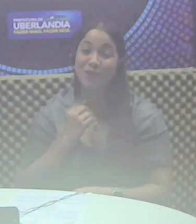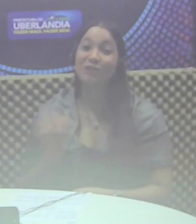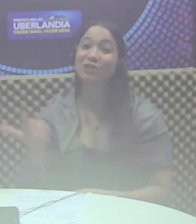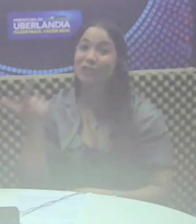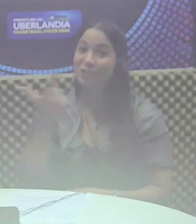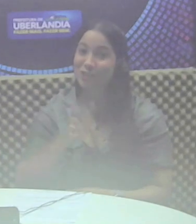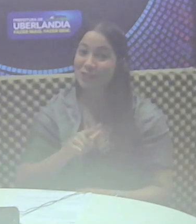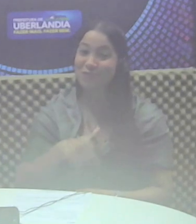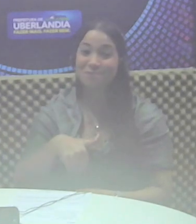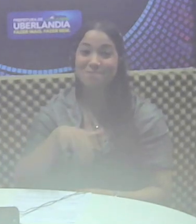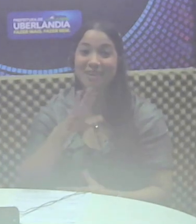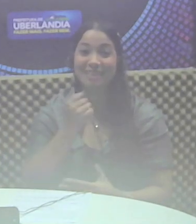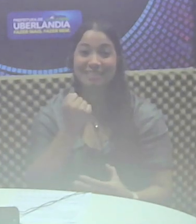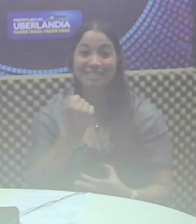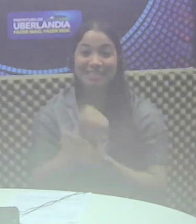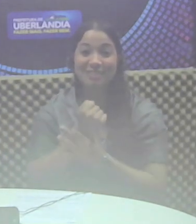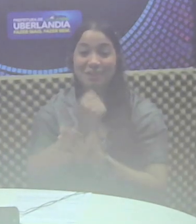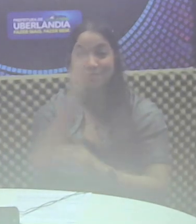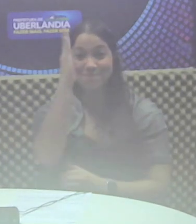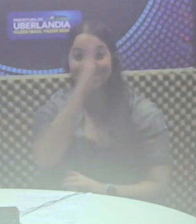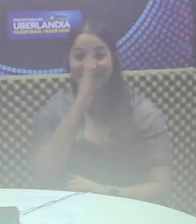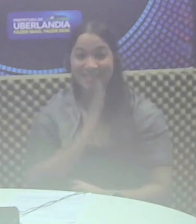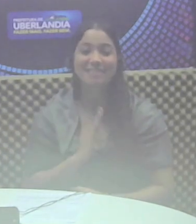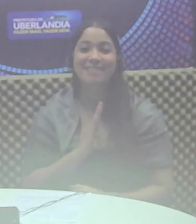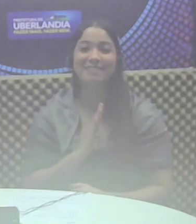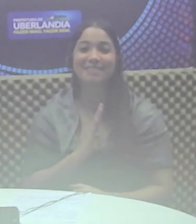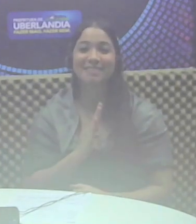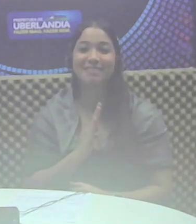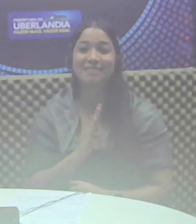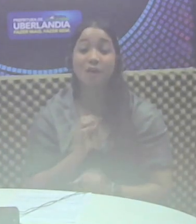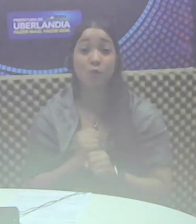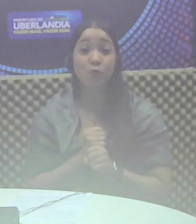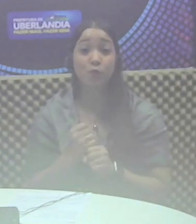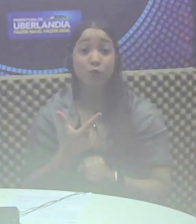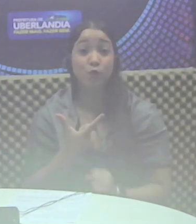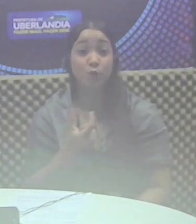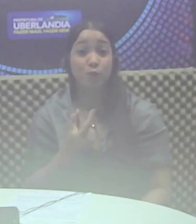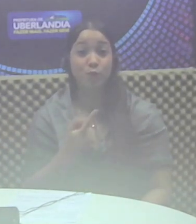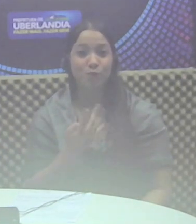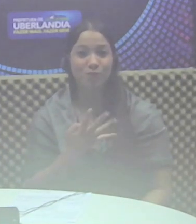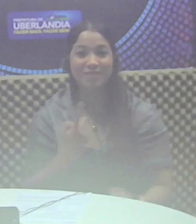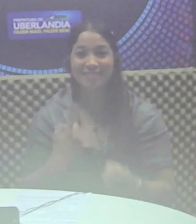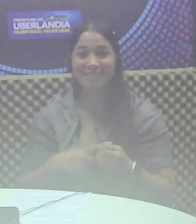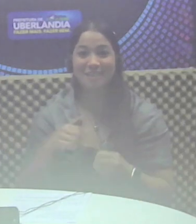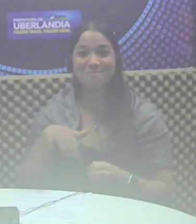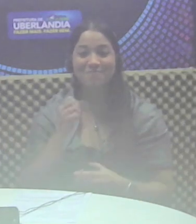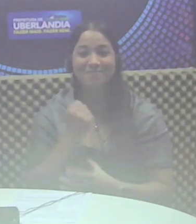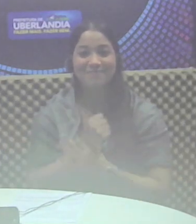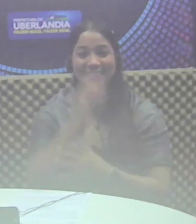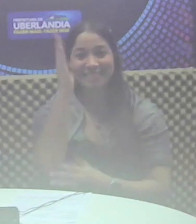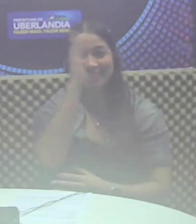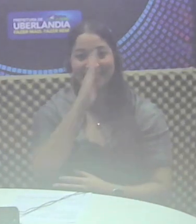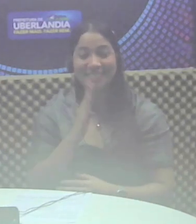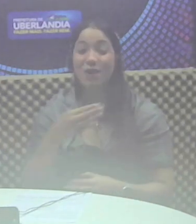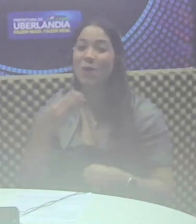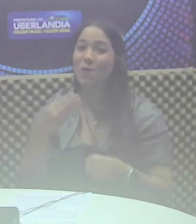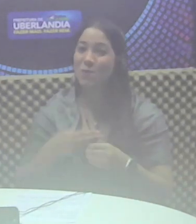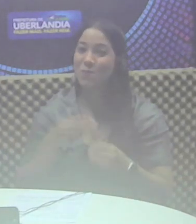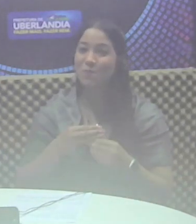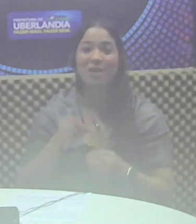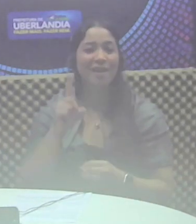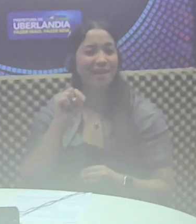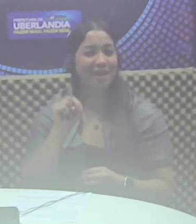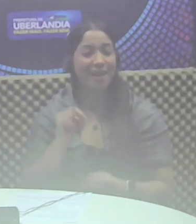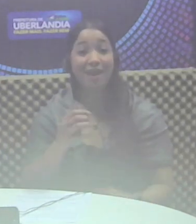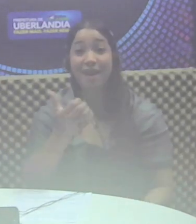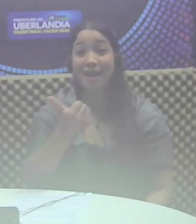entre as mais seguras do país segundo o anuário 2024 das cidades mais seguras do do Brasil o município foi considerado entre